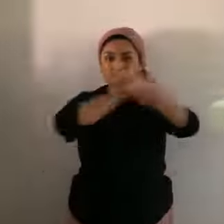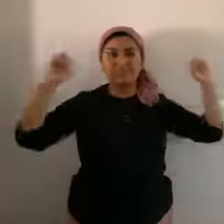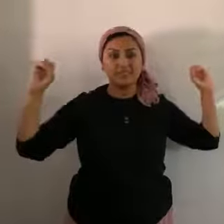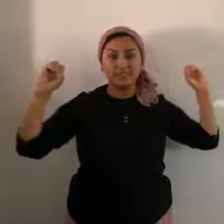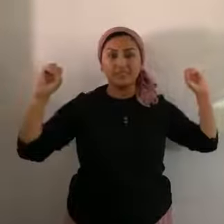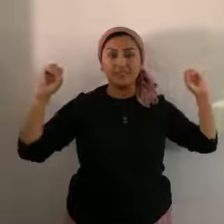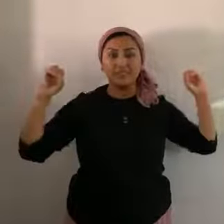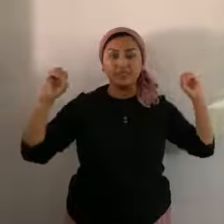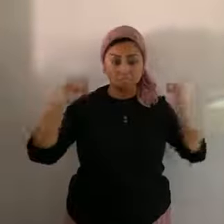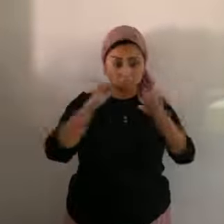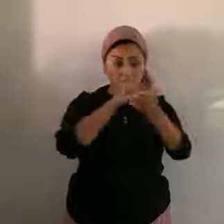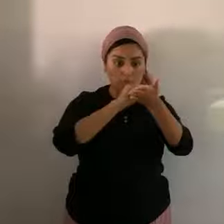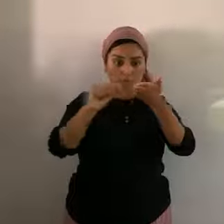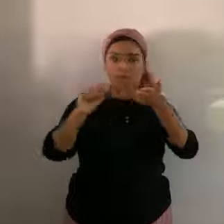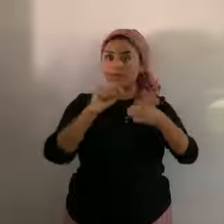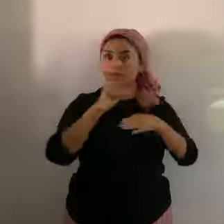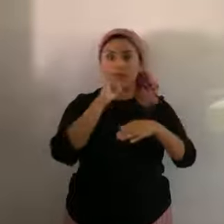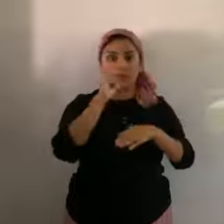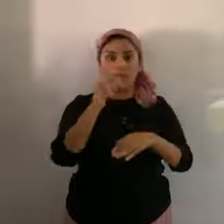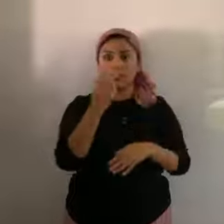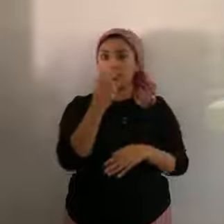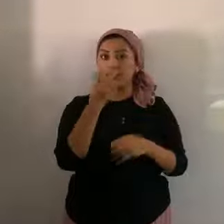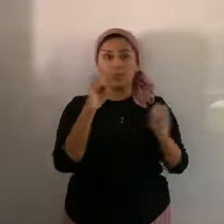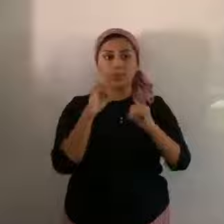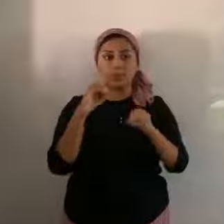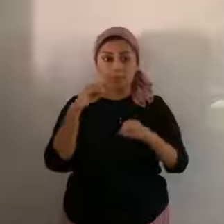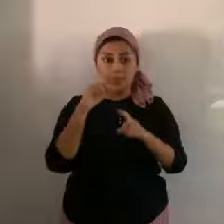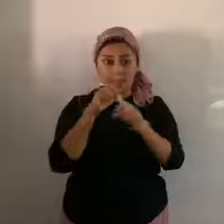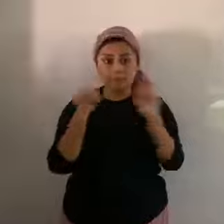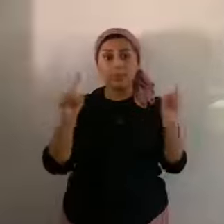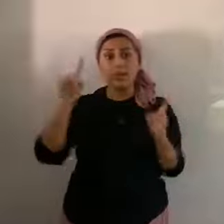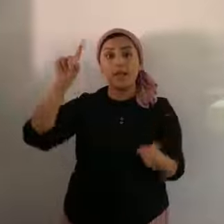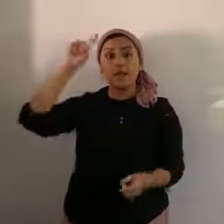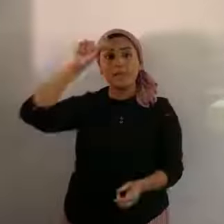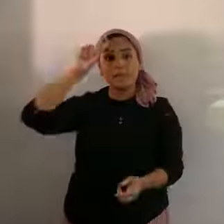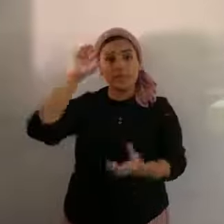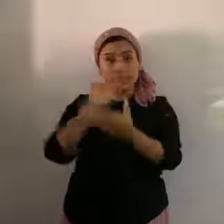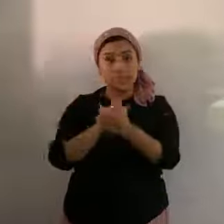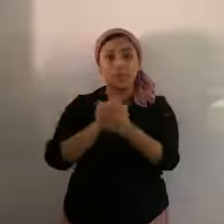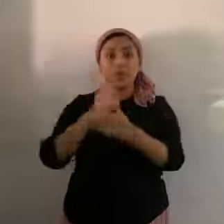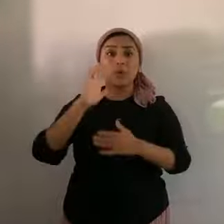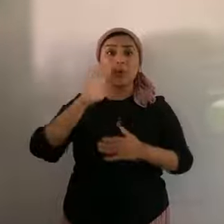No dudare, subraya eso. No hay que dudar en su corazón, sino creyere que será